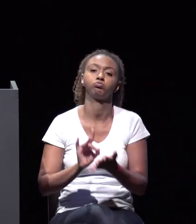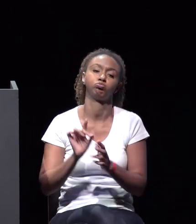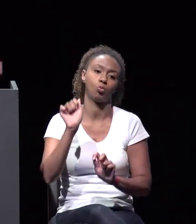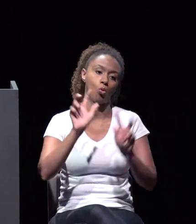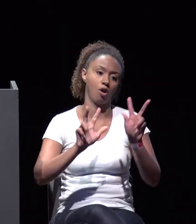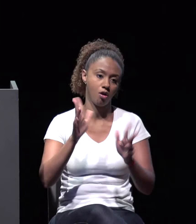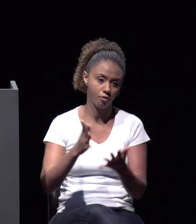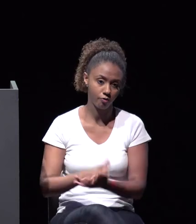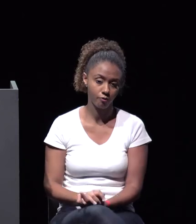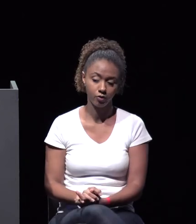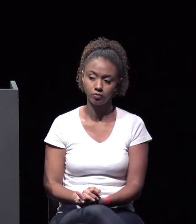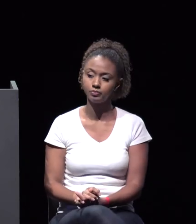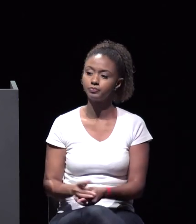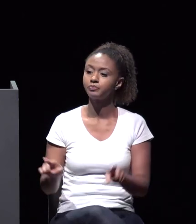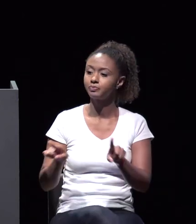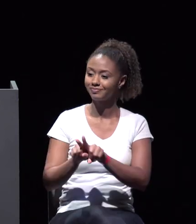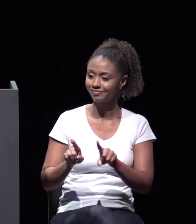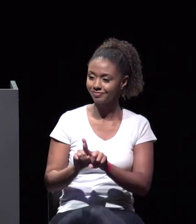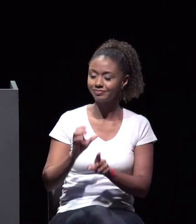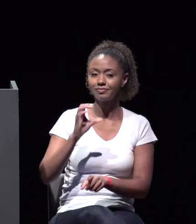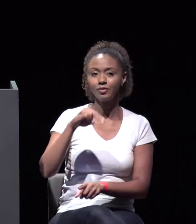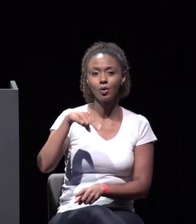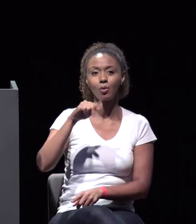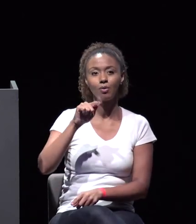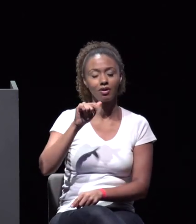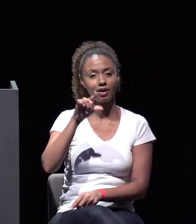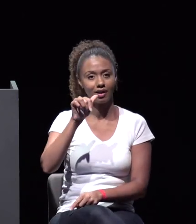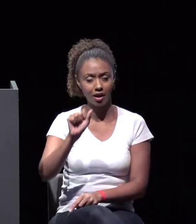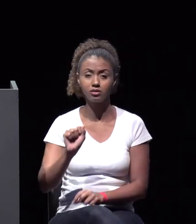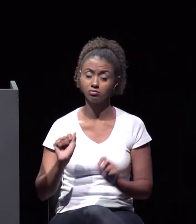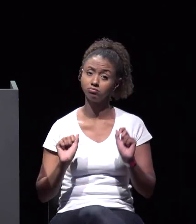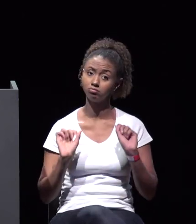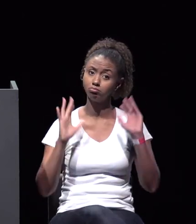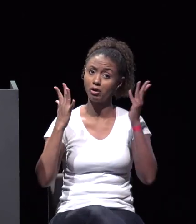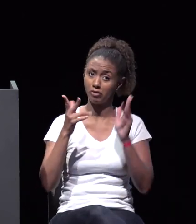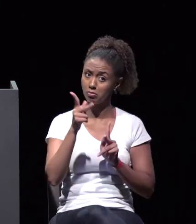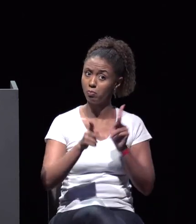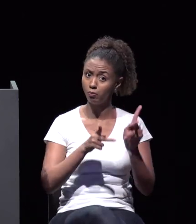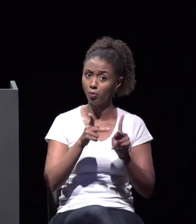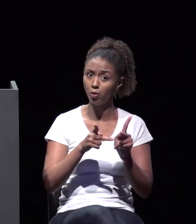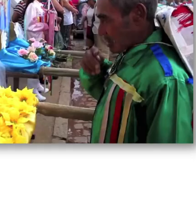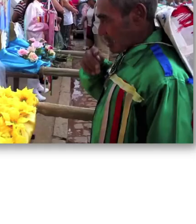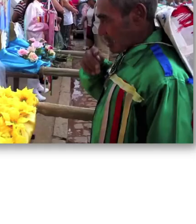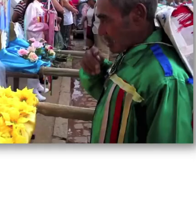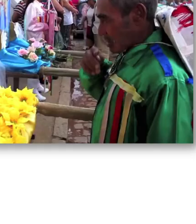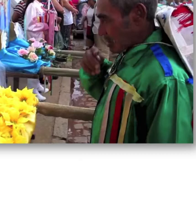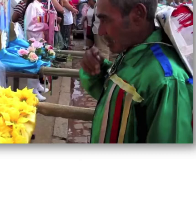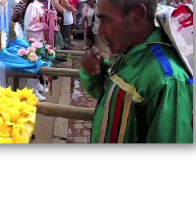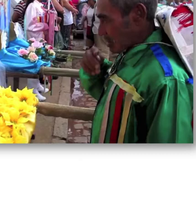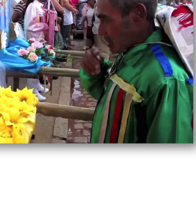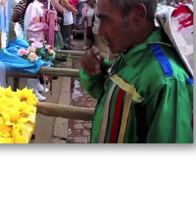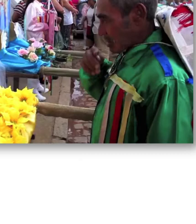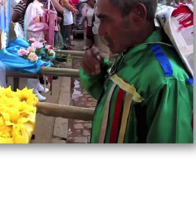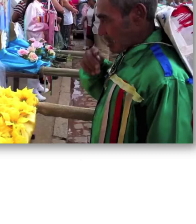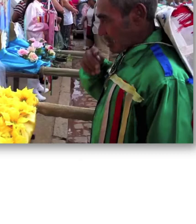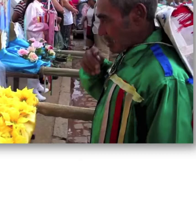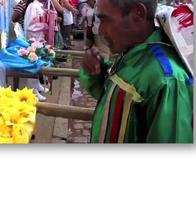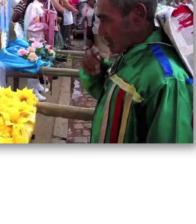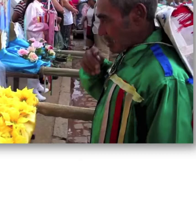as congadas também como festas populares né essa é uma foto das com atibaia que a sociedade de que eu moro e aí